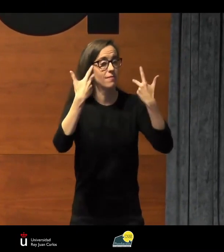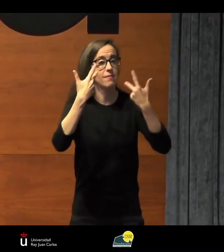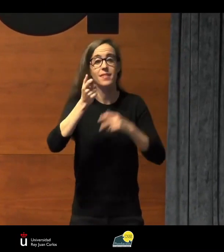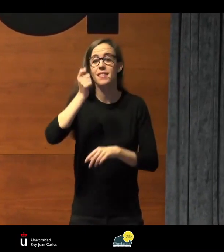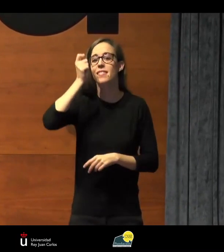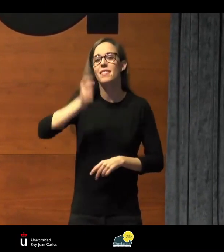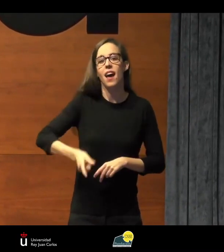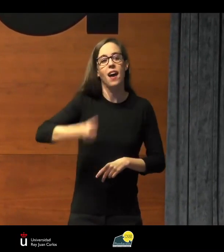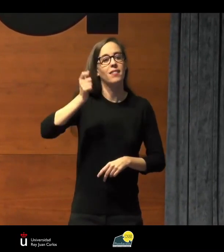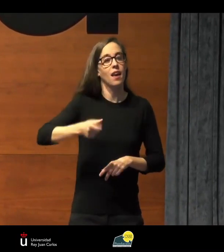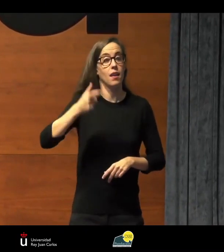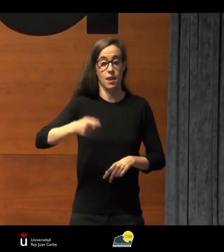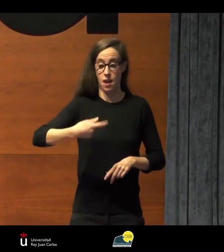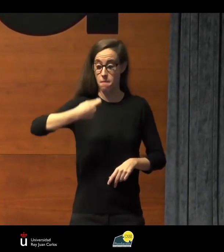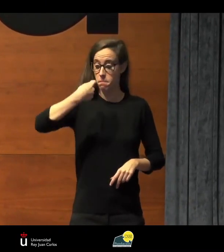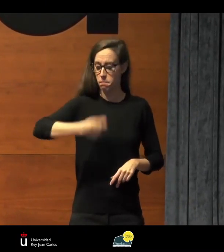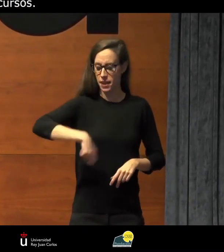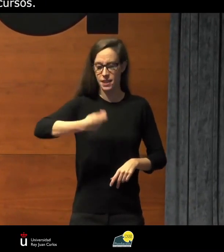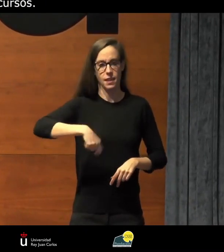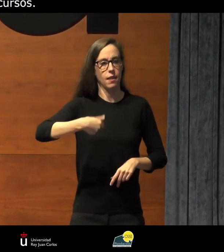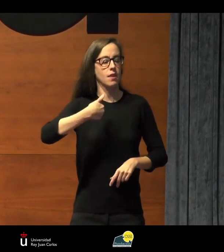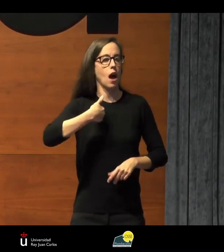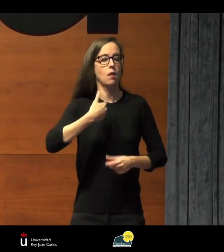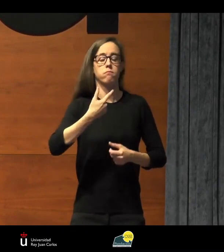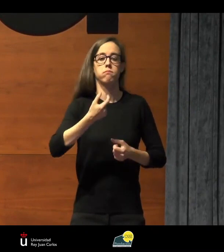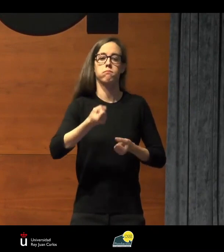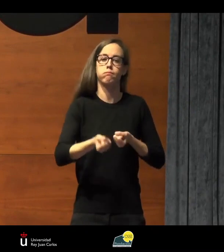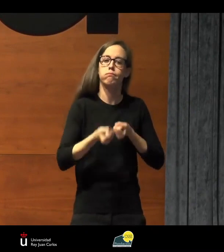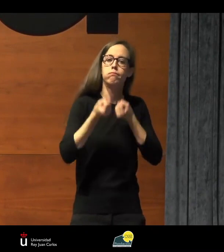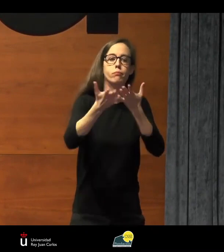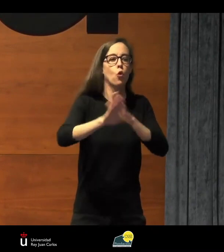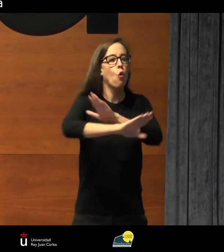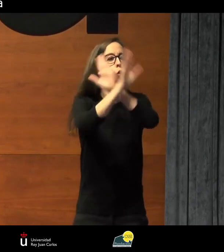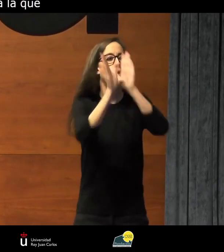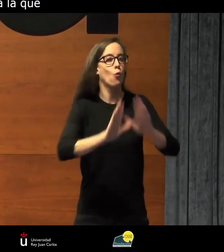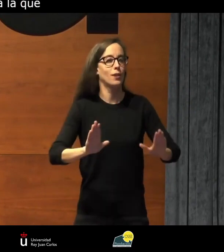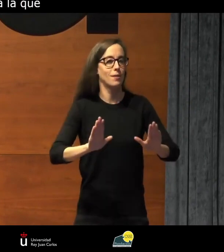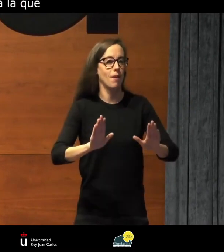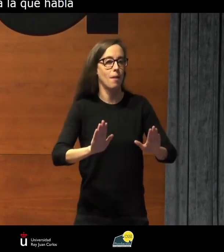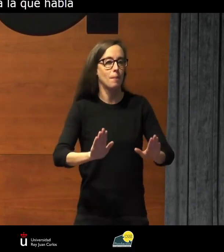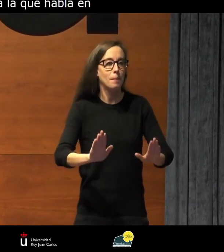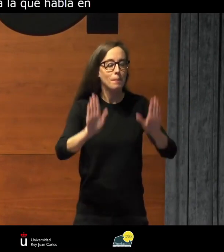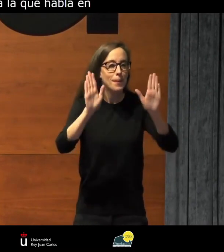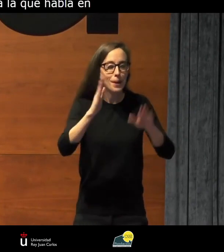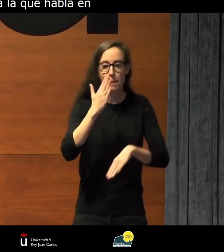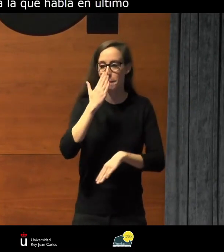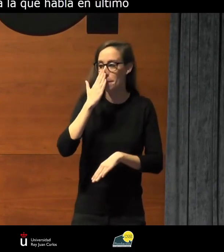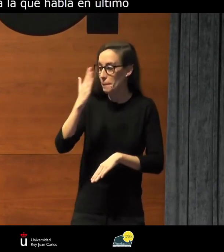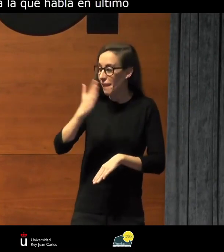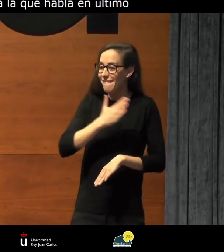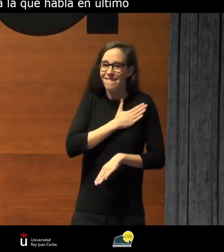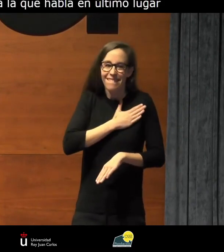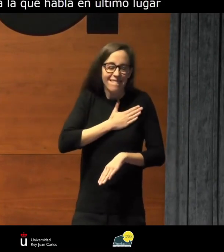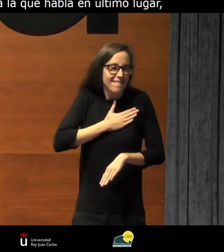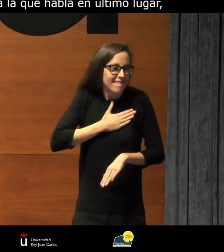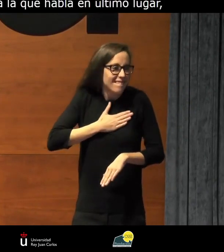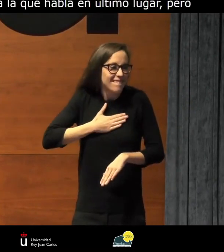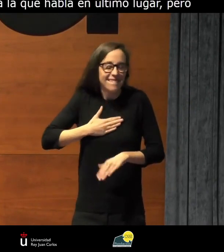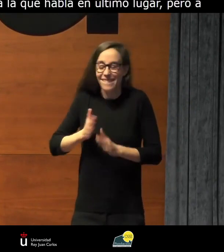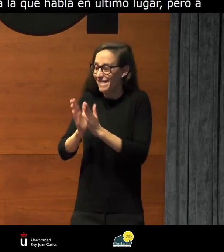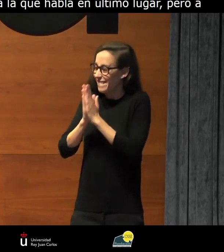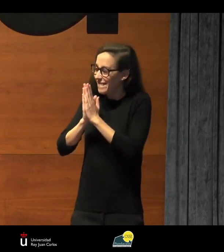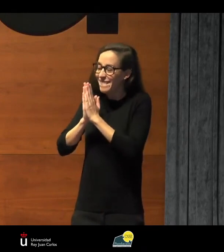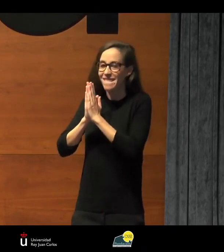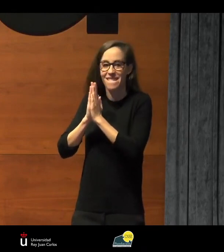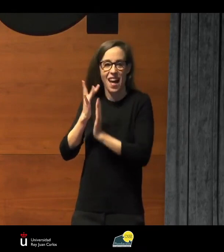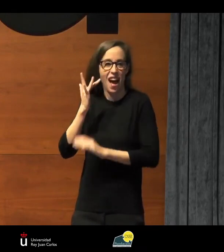Habitualmente es la presidencia la que habla en último lugar, pero a mí me gustaría pedirle el gran favor a Jesús